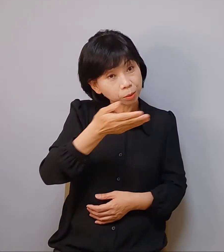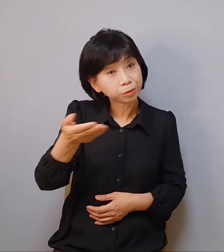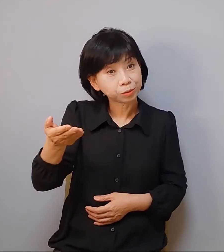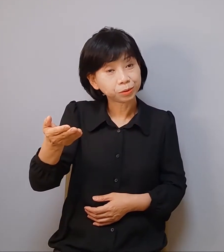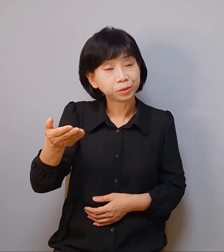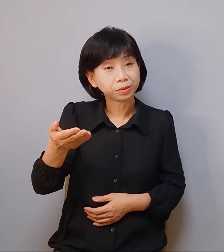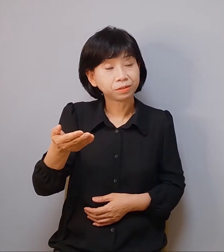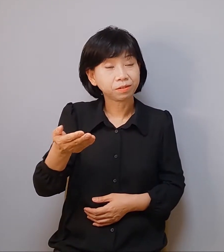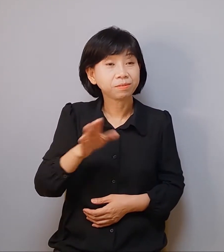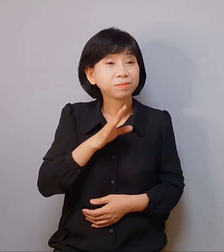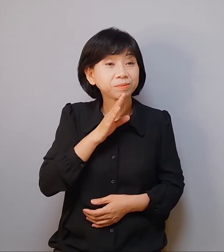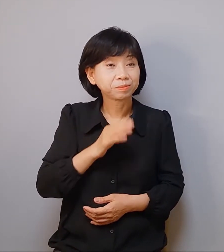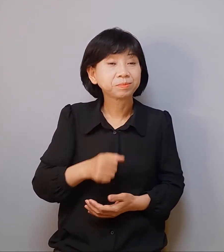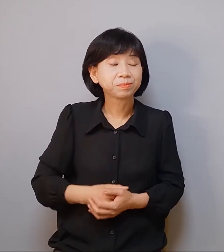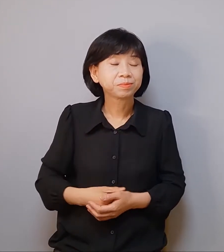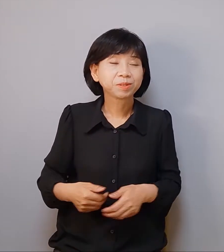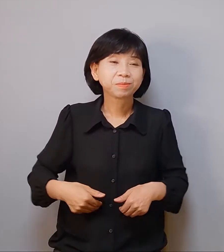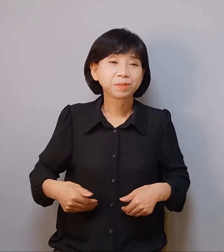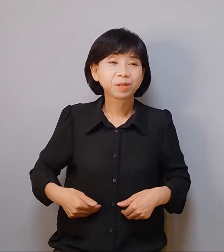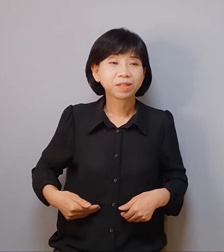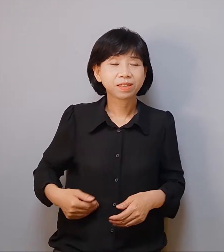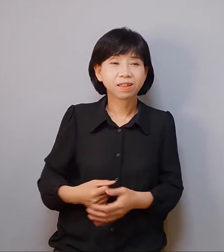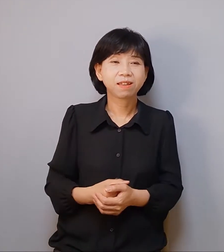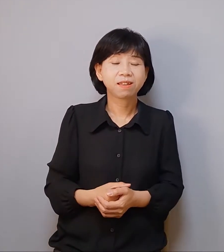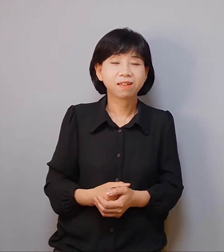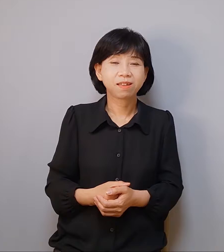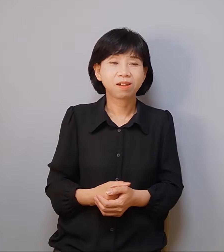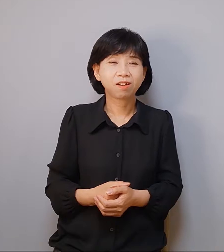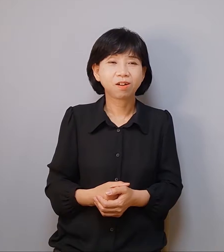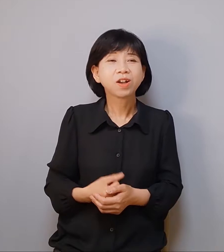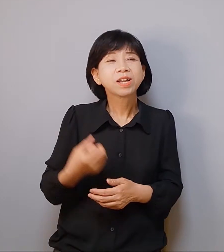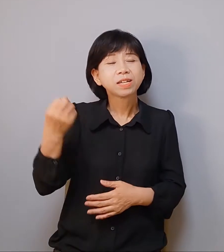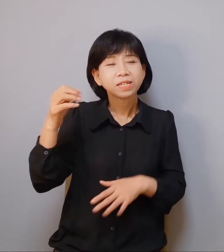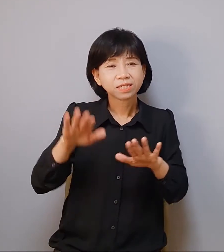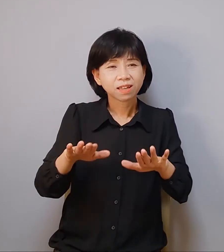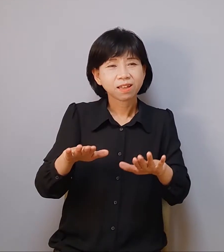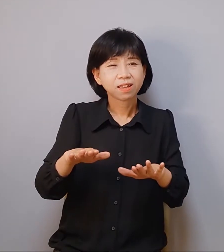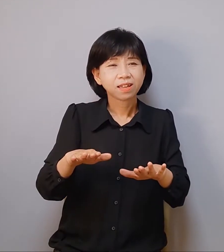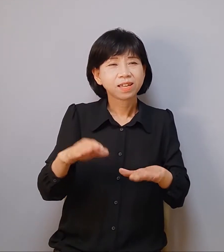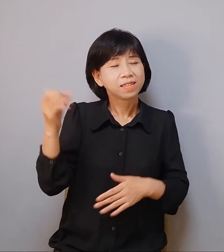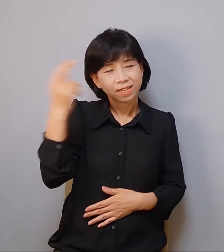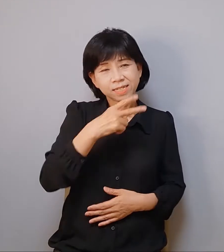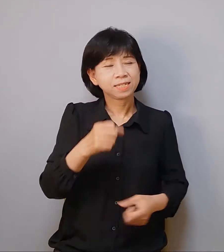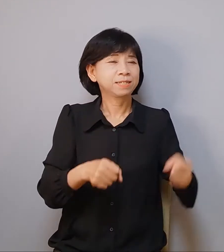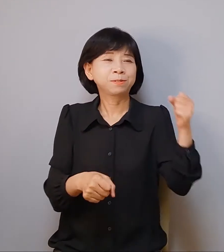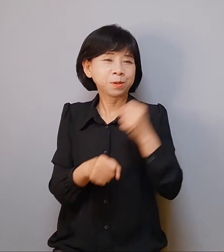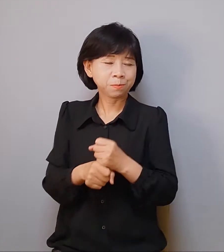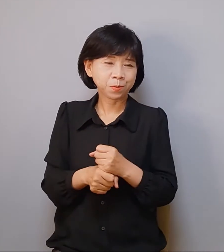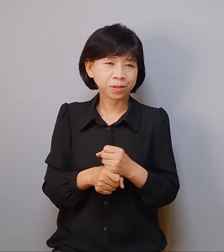7주 동안 하게 됩니다. 그래서 부지런히 잘 참석해 주시고 또